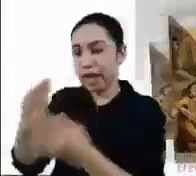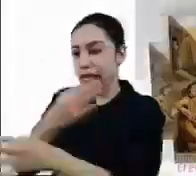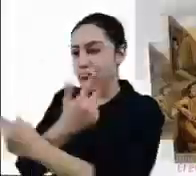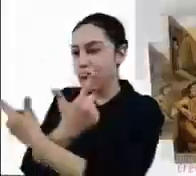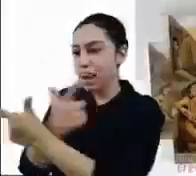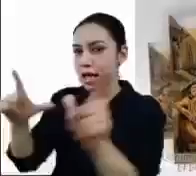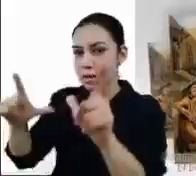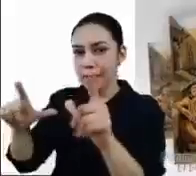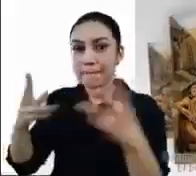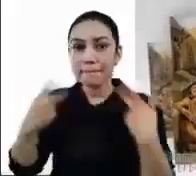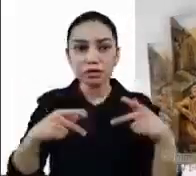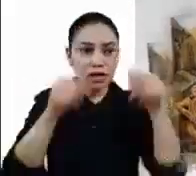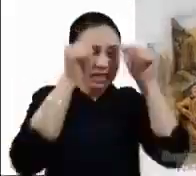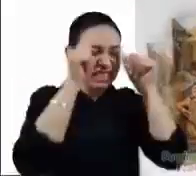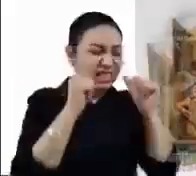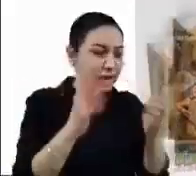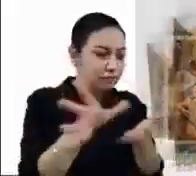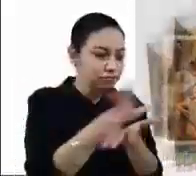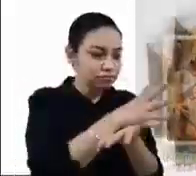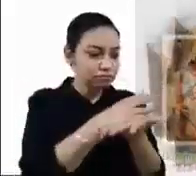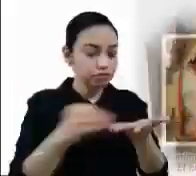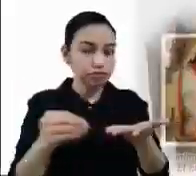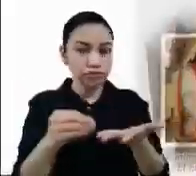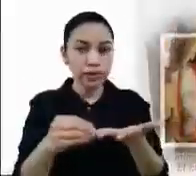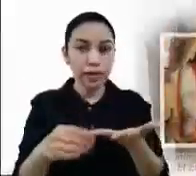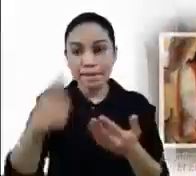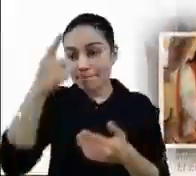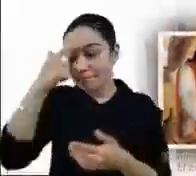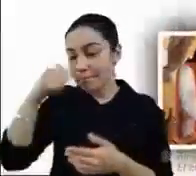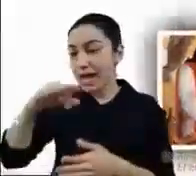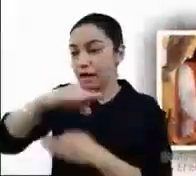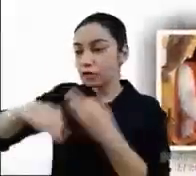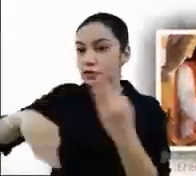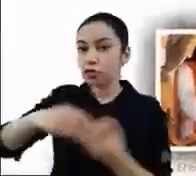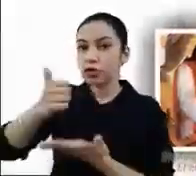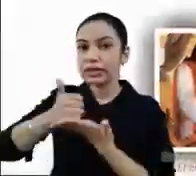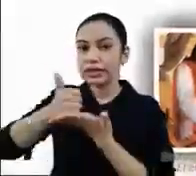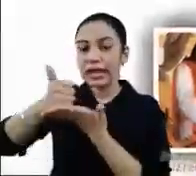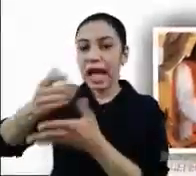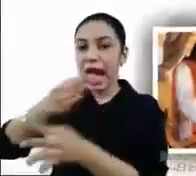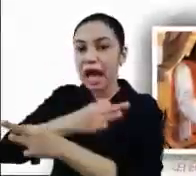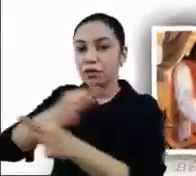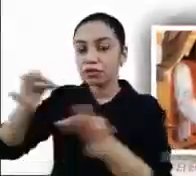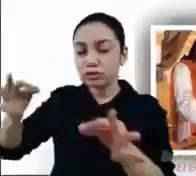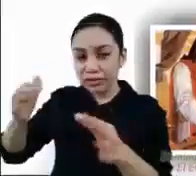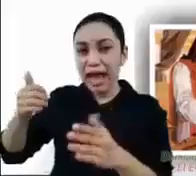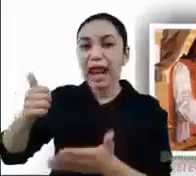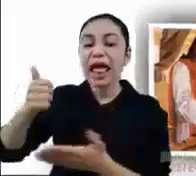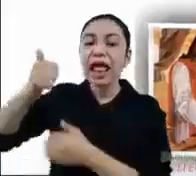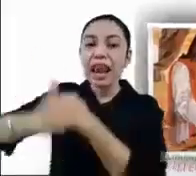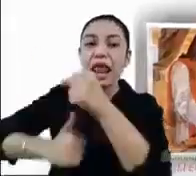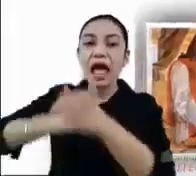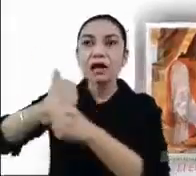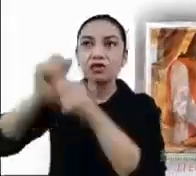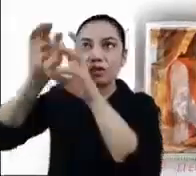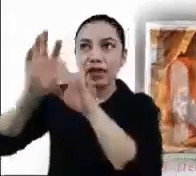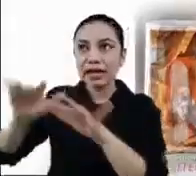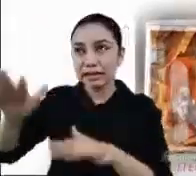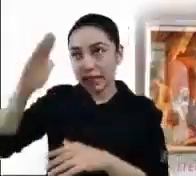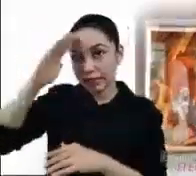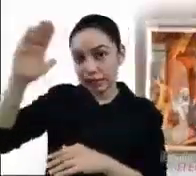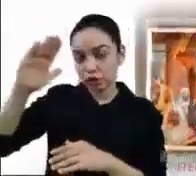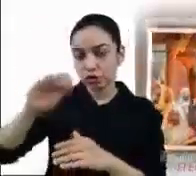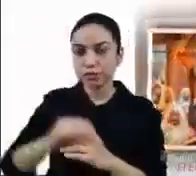los oprimidos y proclamar el año de gracia del Señor. Enrolló el volumen, lo devolvió al encargado y se